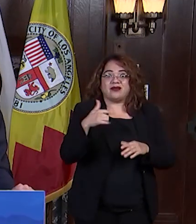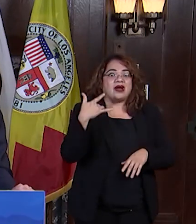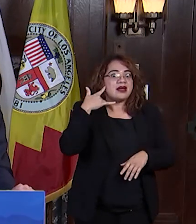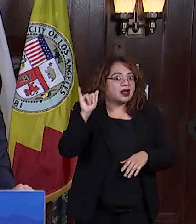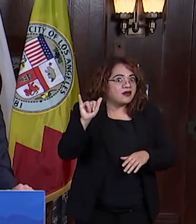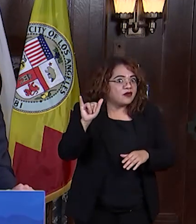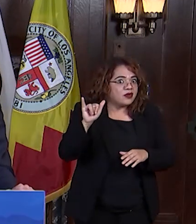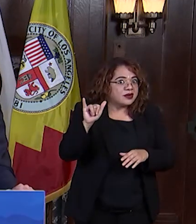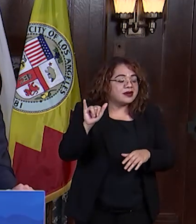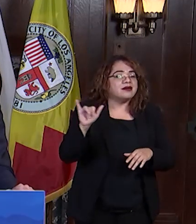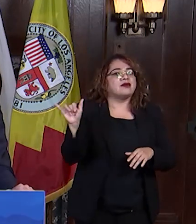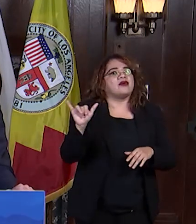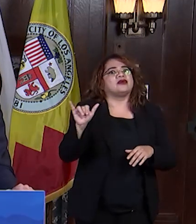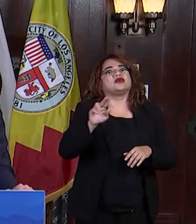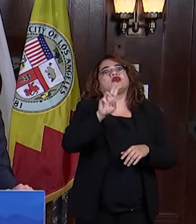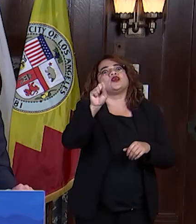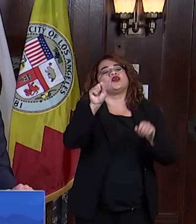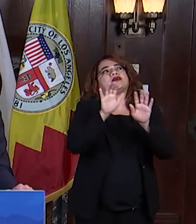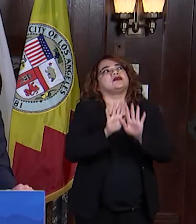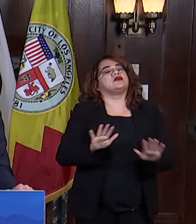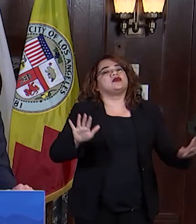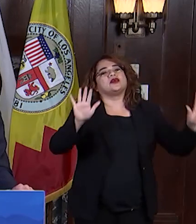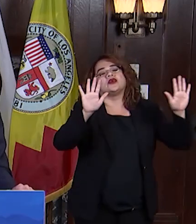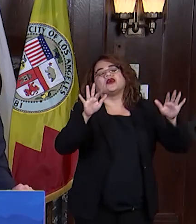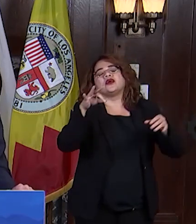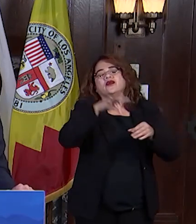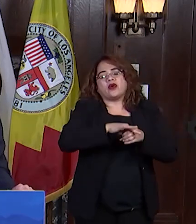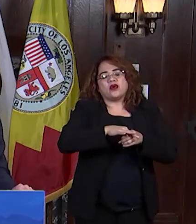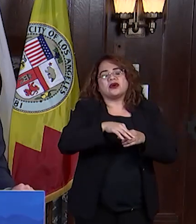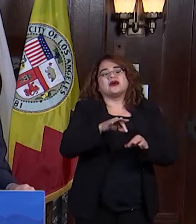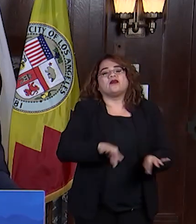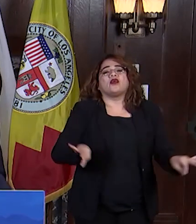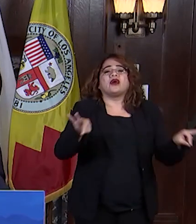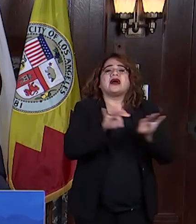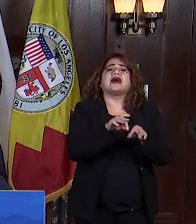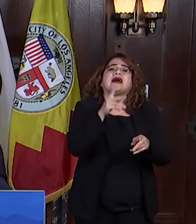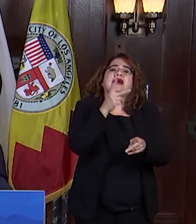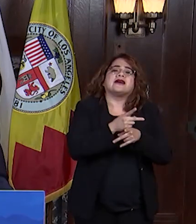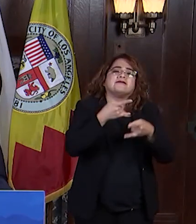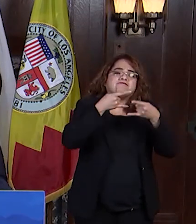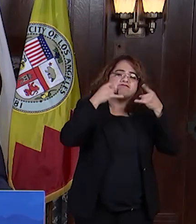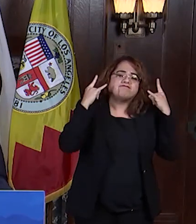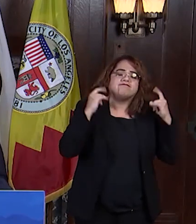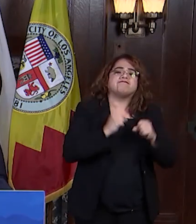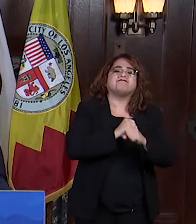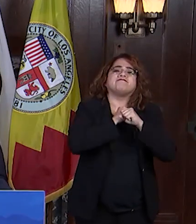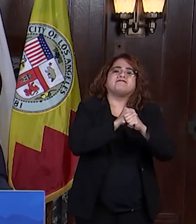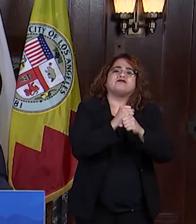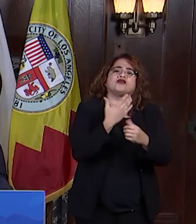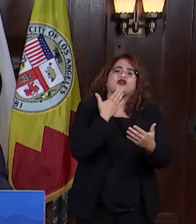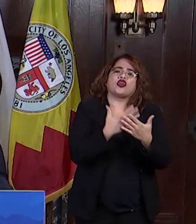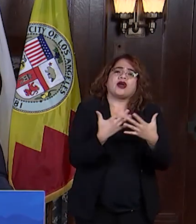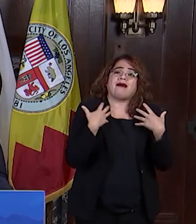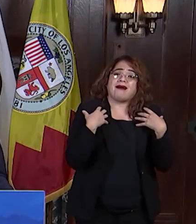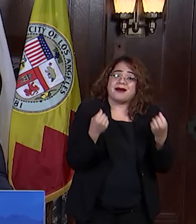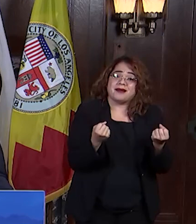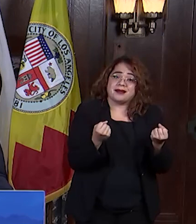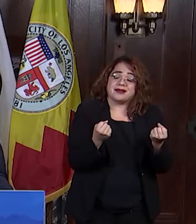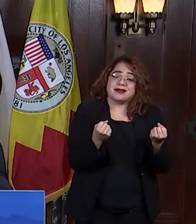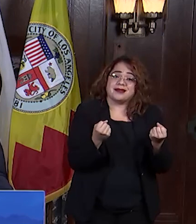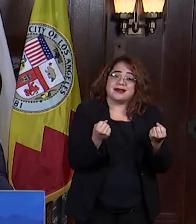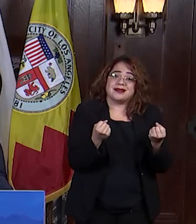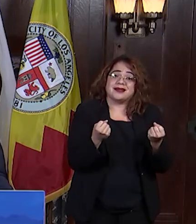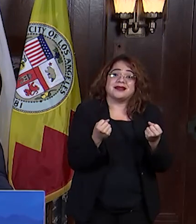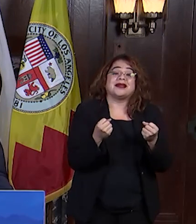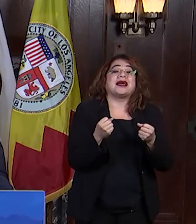nuestra nación. Quédense protegidos, quédense en buena salud y, si pueden,